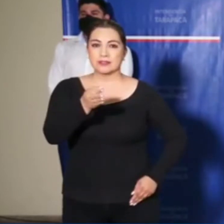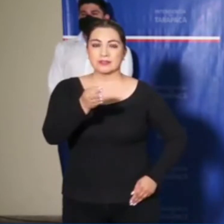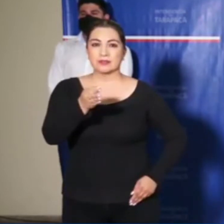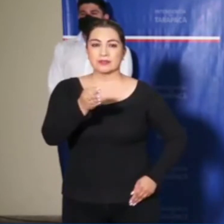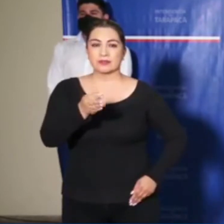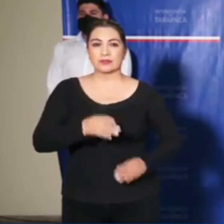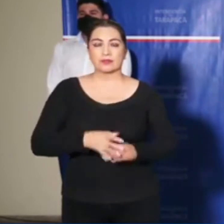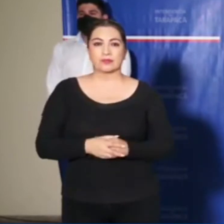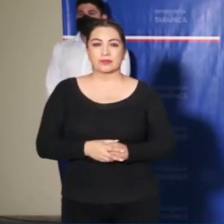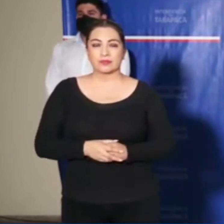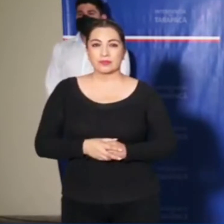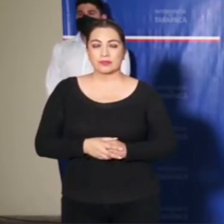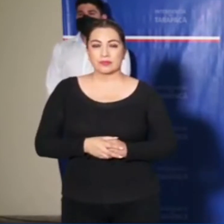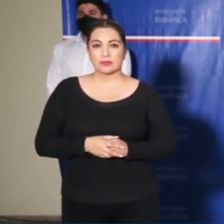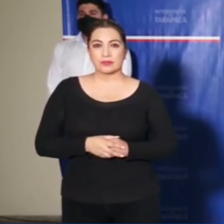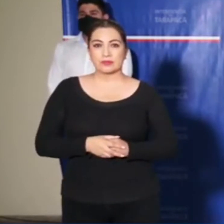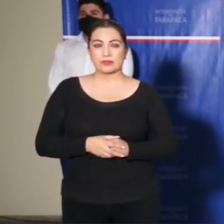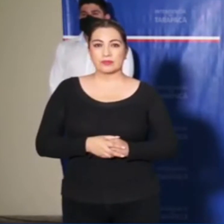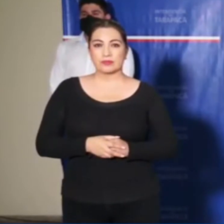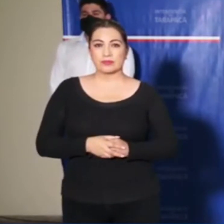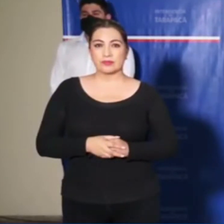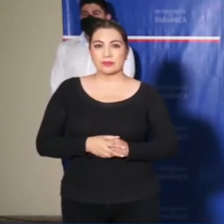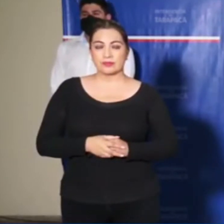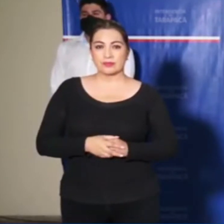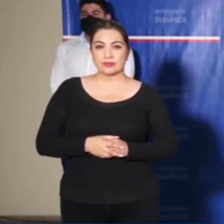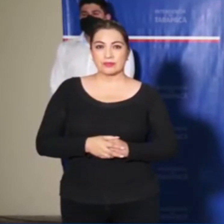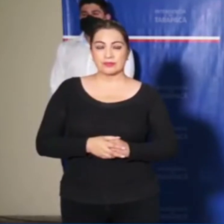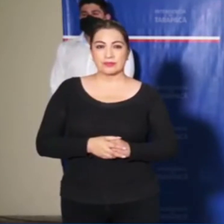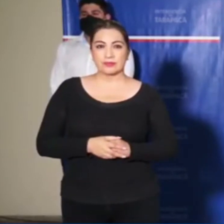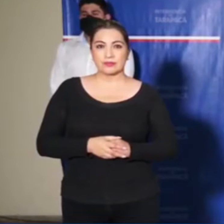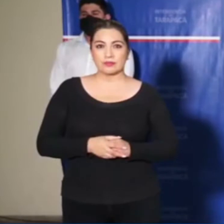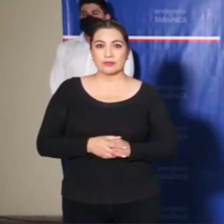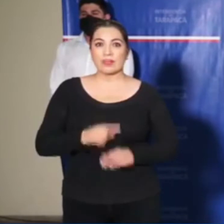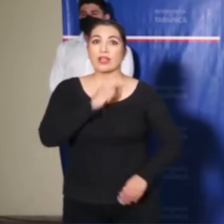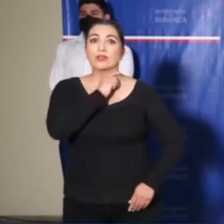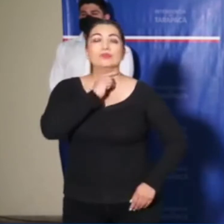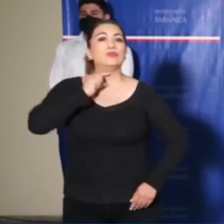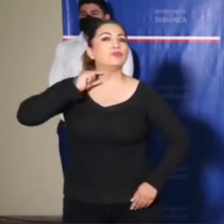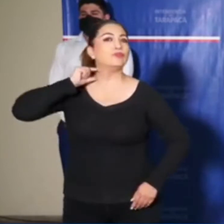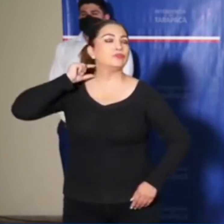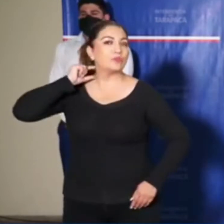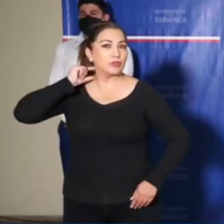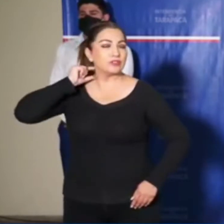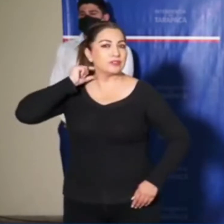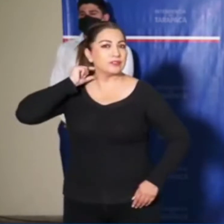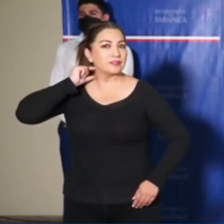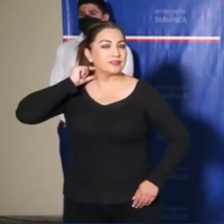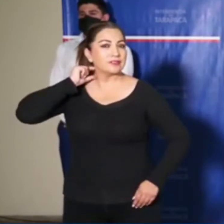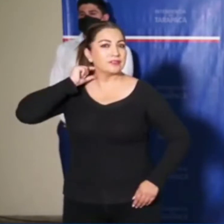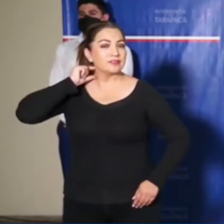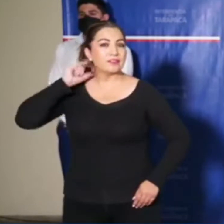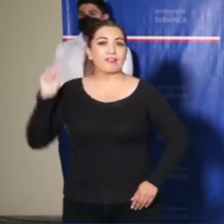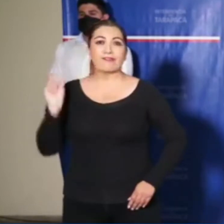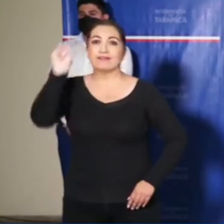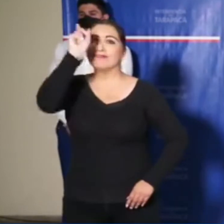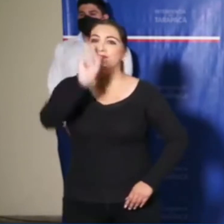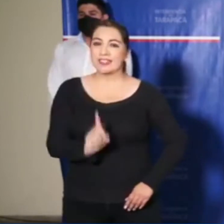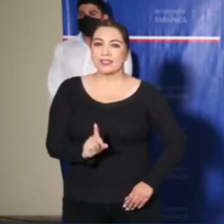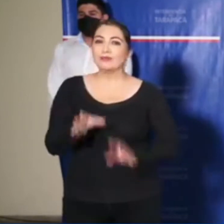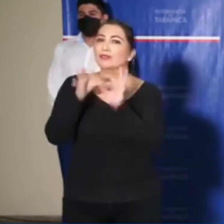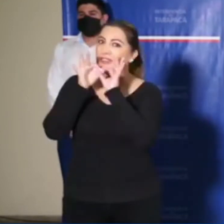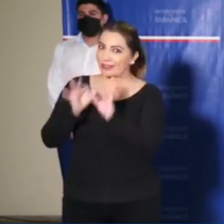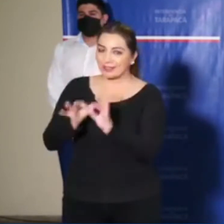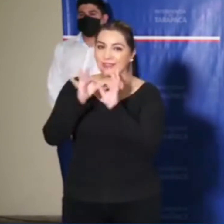agradecimiento por parte de Monseñor en términos de compartir la decisión